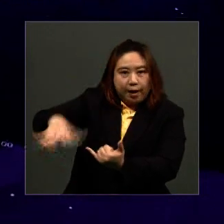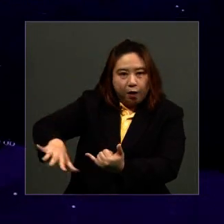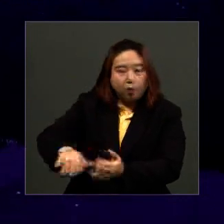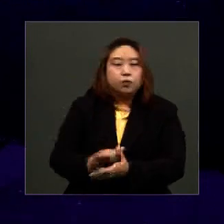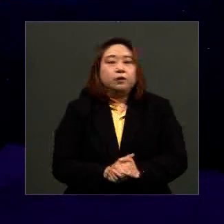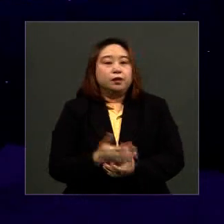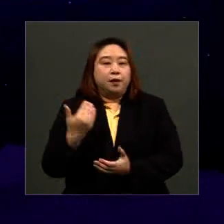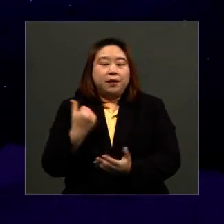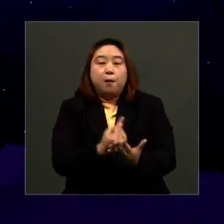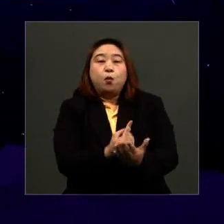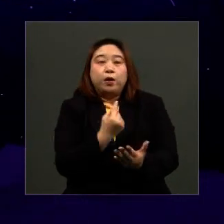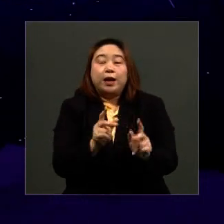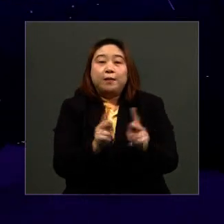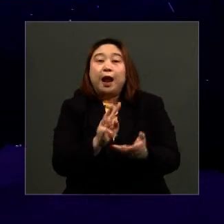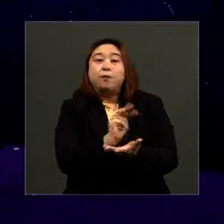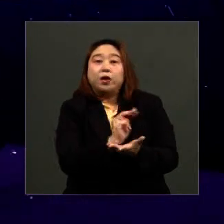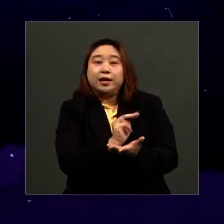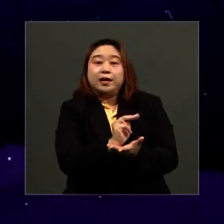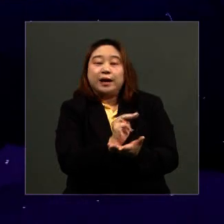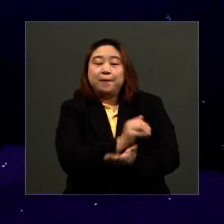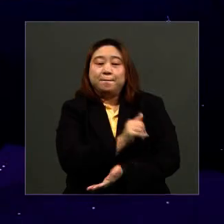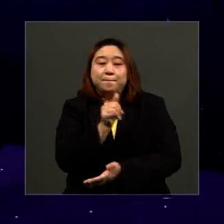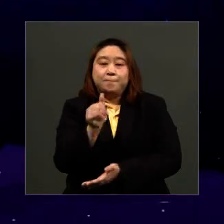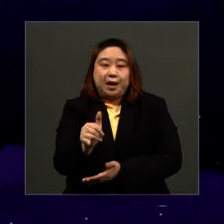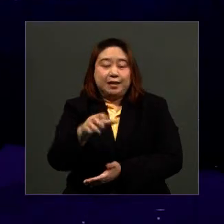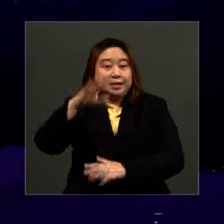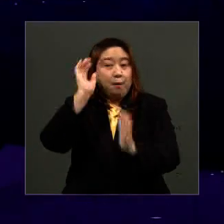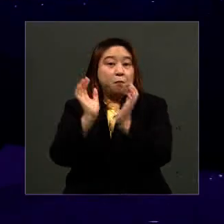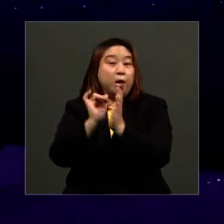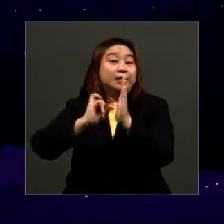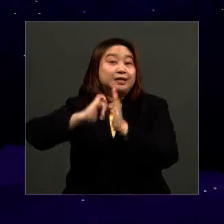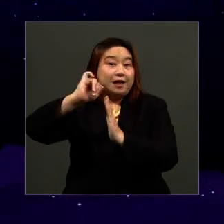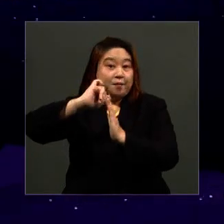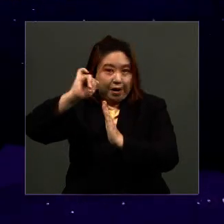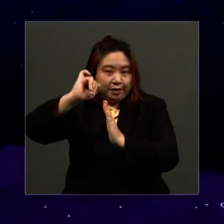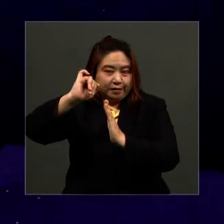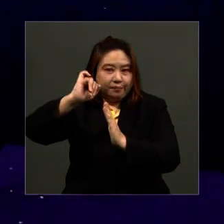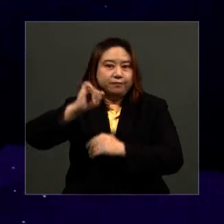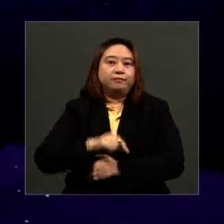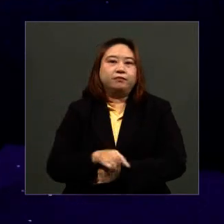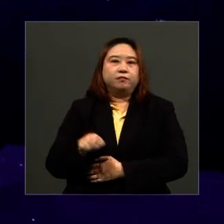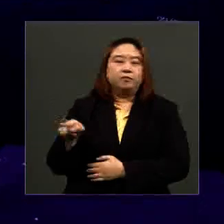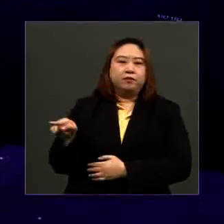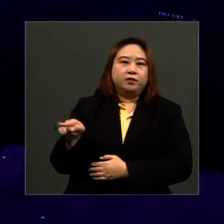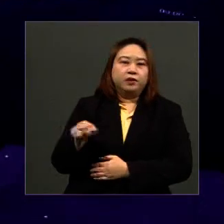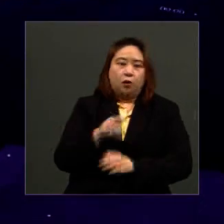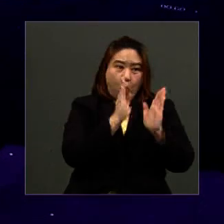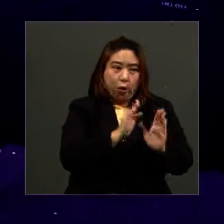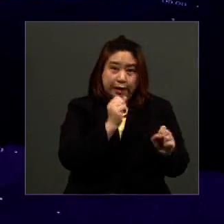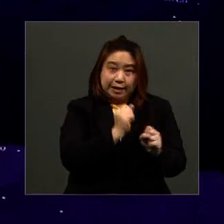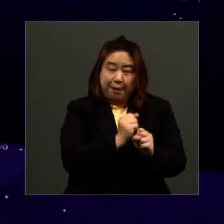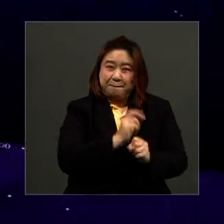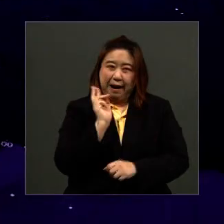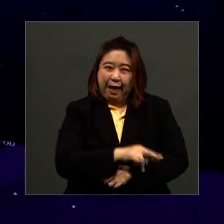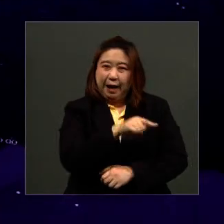แทนคณะกรรมการมูลนิธิได้ไปที่สพเชียงใหม่นะครับเพื่อดำเนินคดีกับเจ้าหน้าที่ผู้ทำร้ายเด็กพร้อม